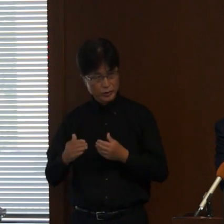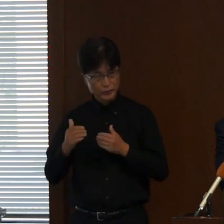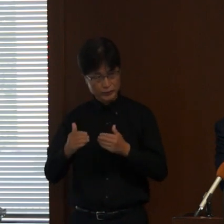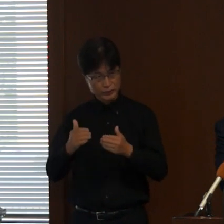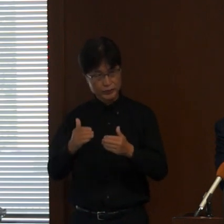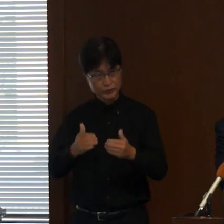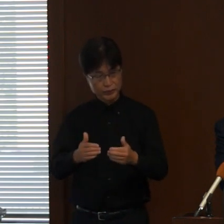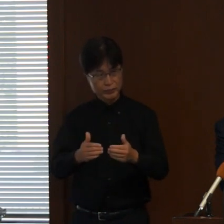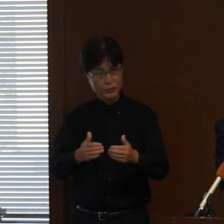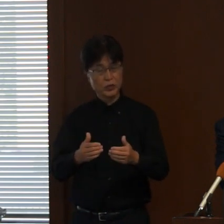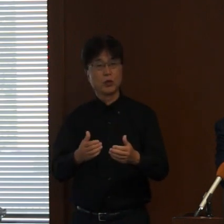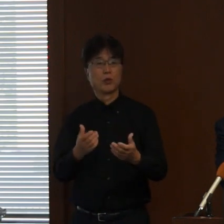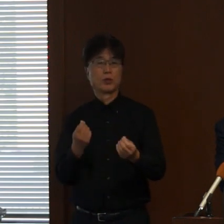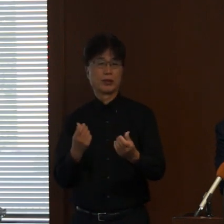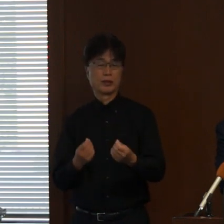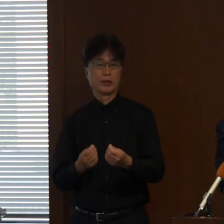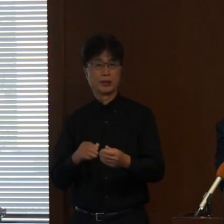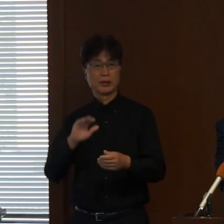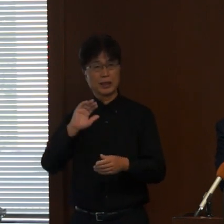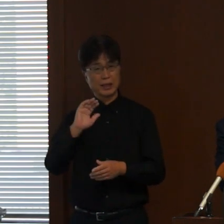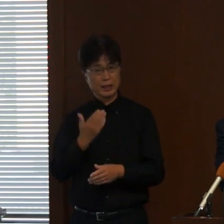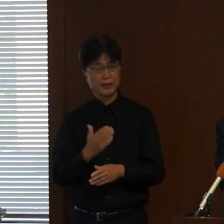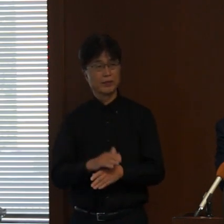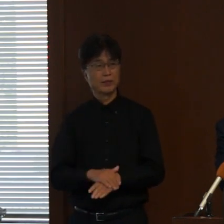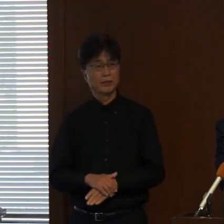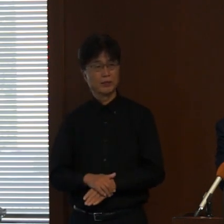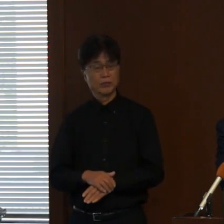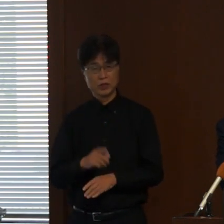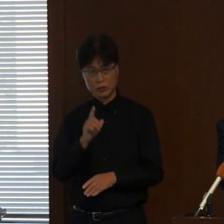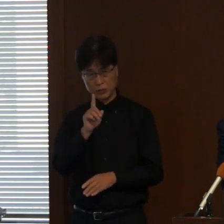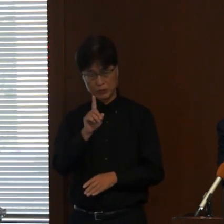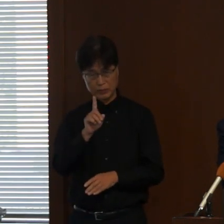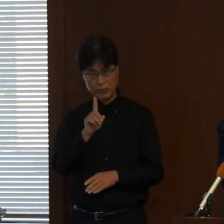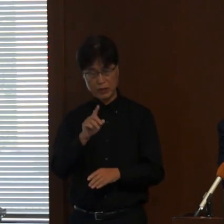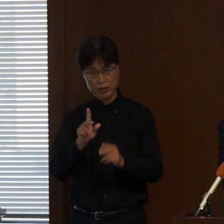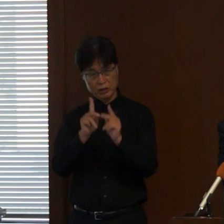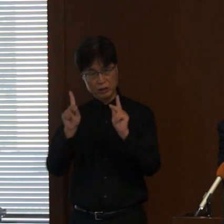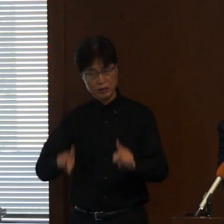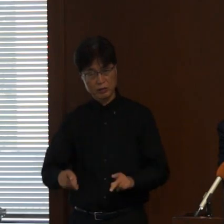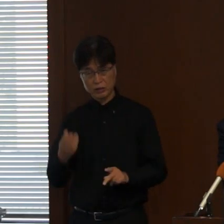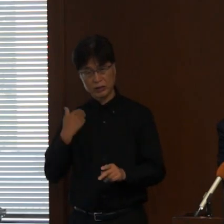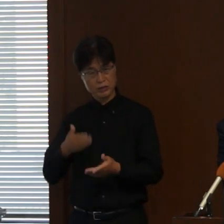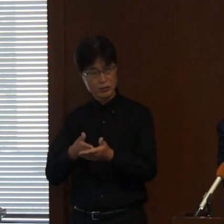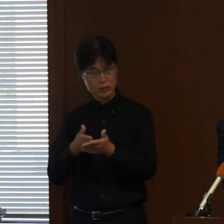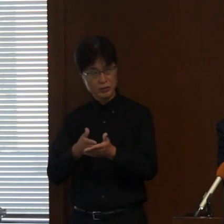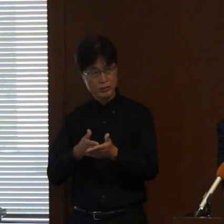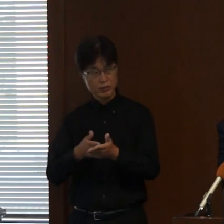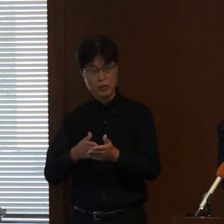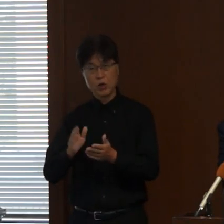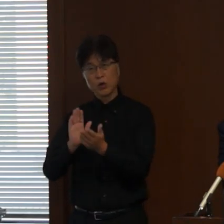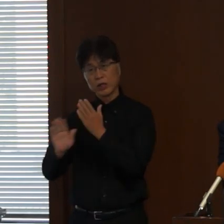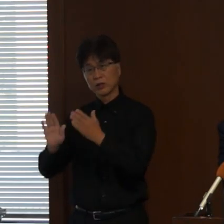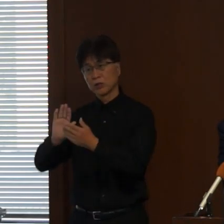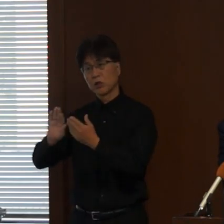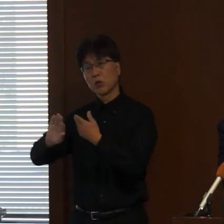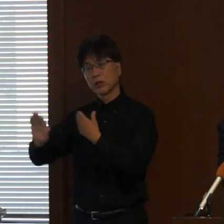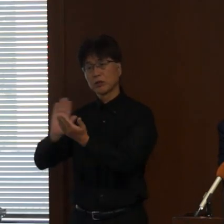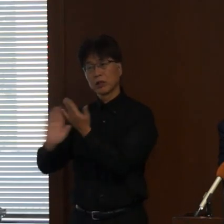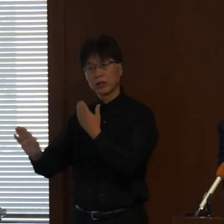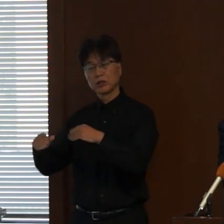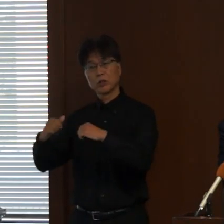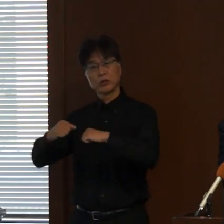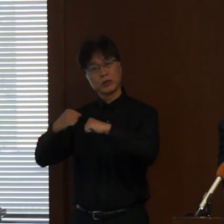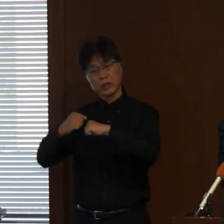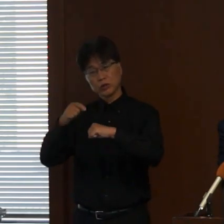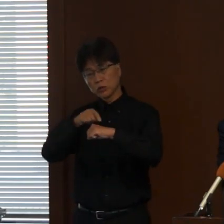ていくという方針に変わりはありません。ただ一つ課題なのが、先ほど言った他県との関係、県境の問